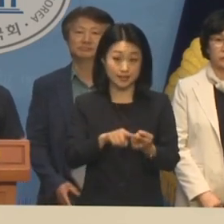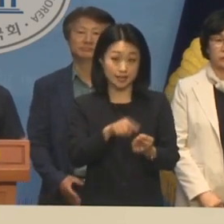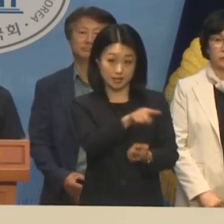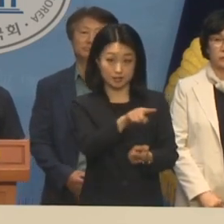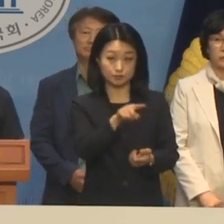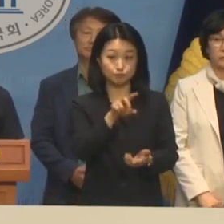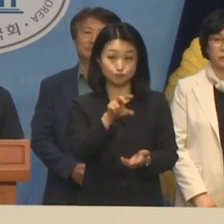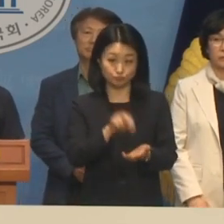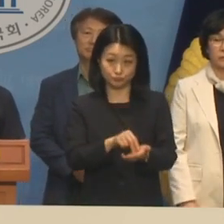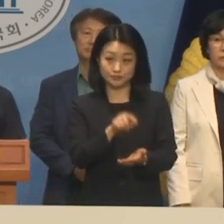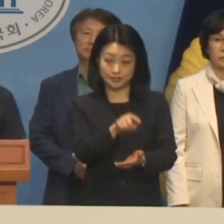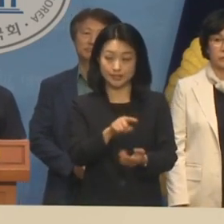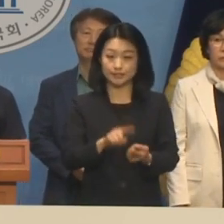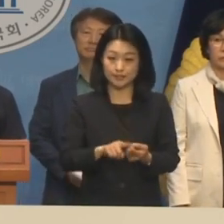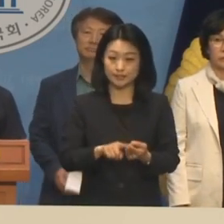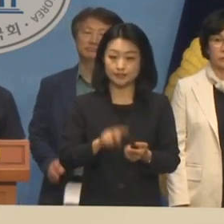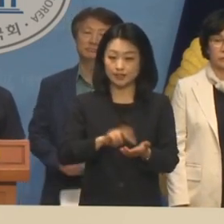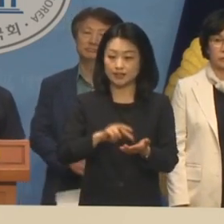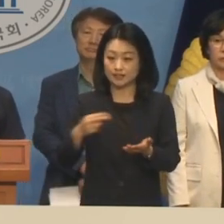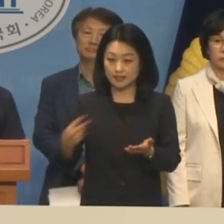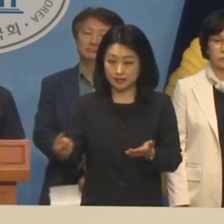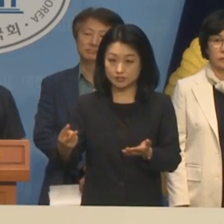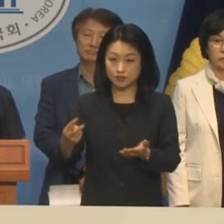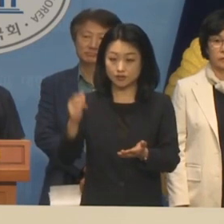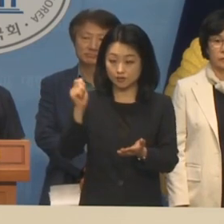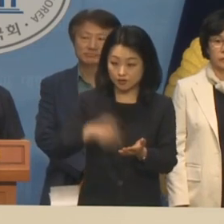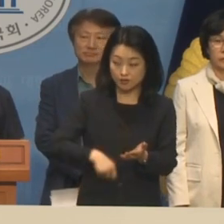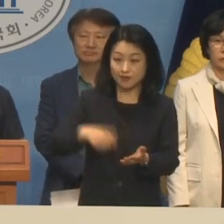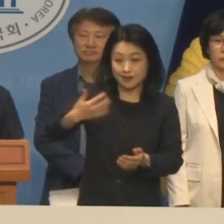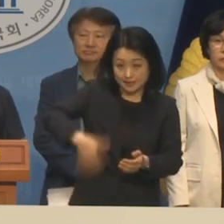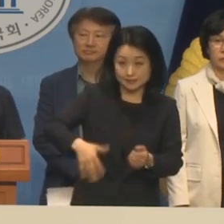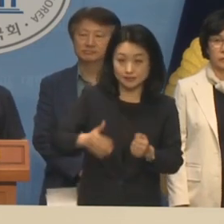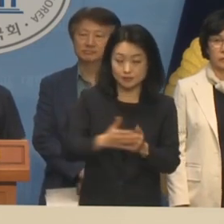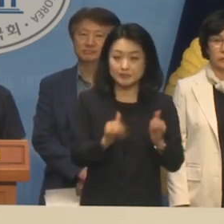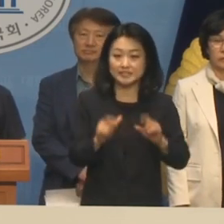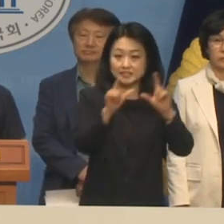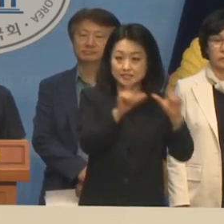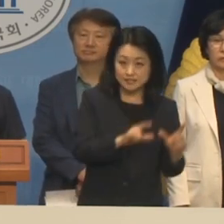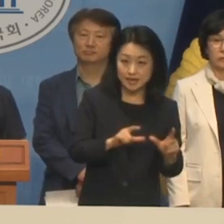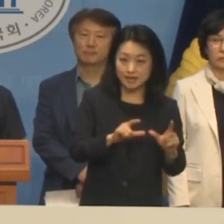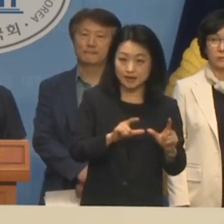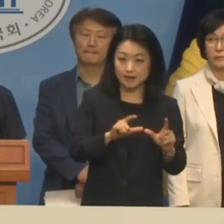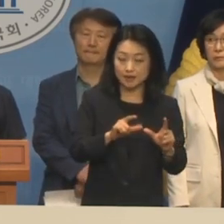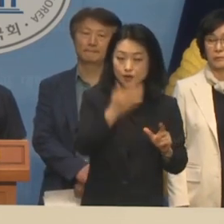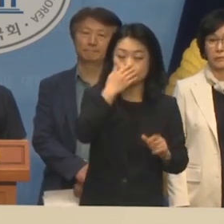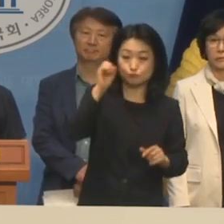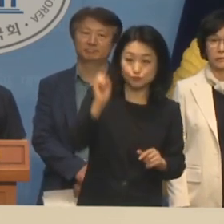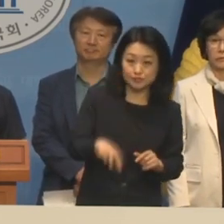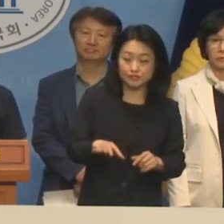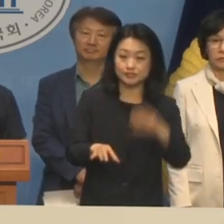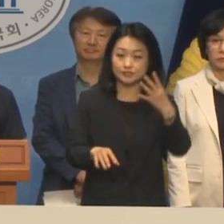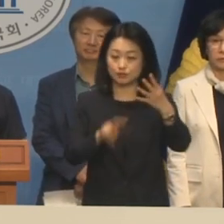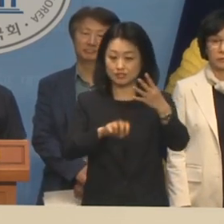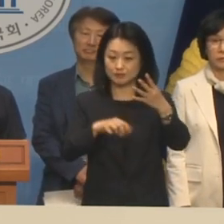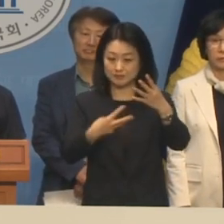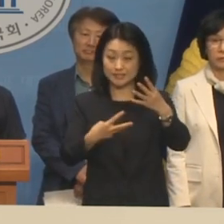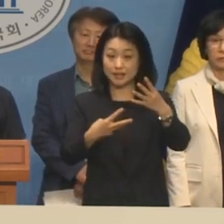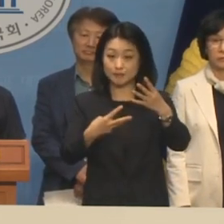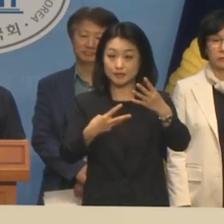날 가맹사업법 개정안의 처리 불발은 민생을 무시한 행위로 지난 4월 23일